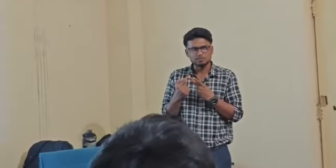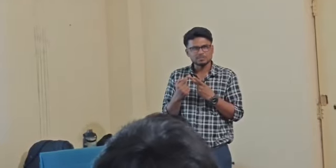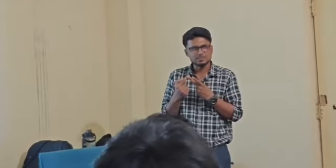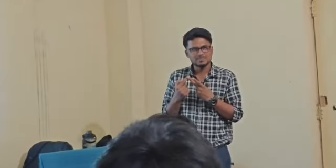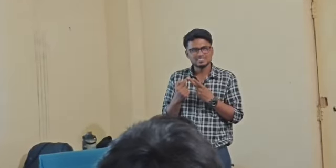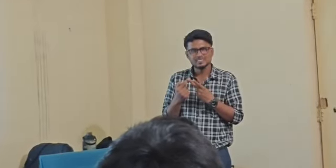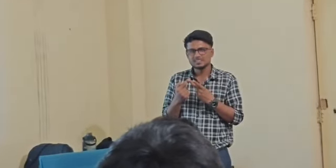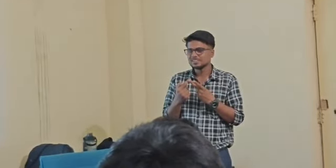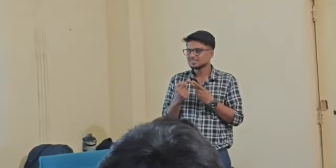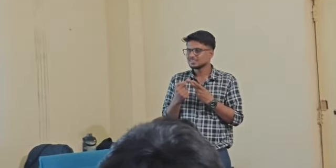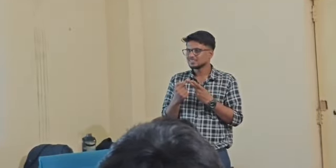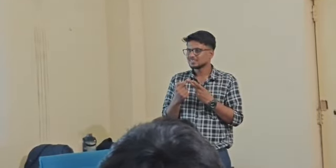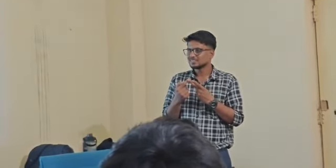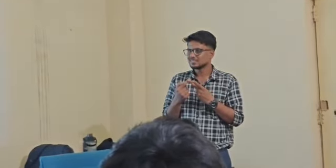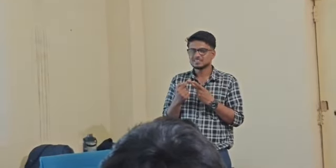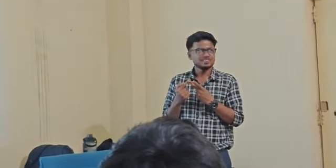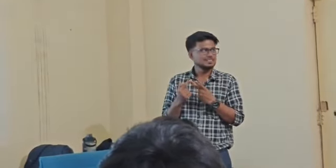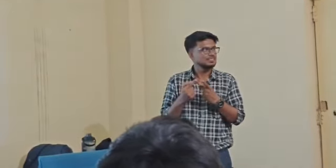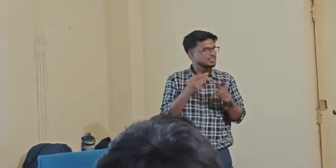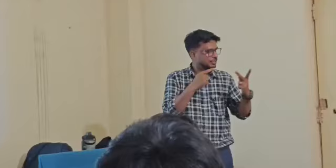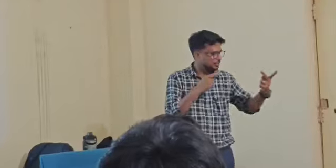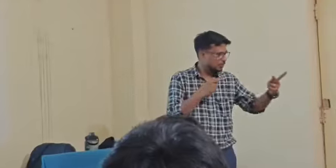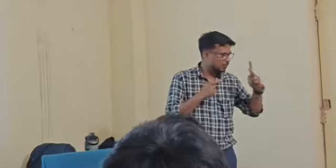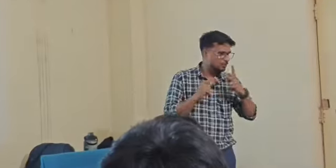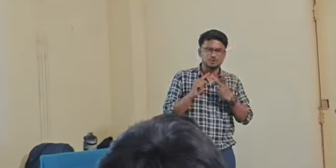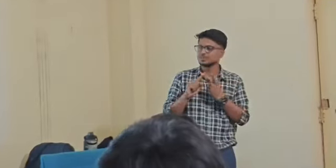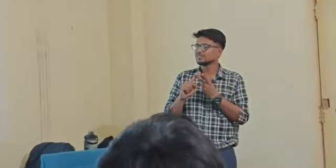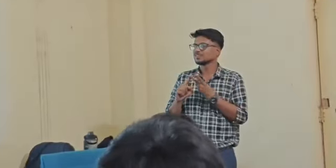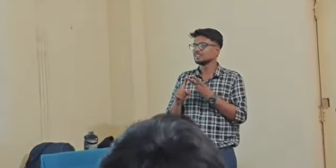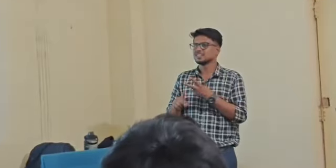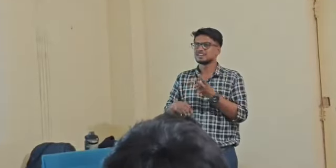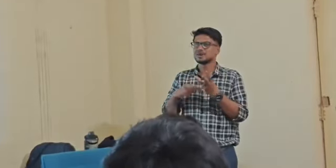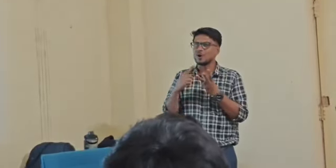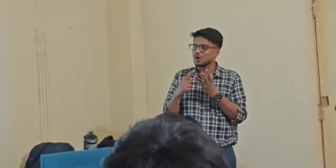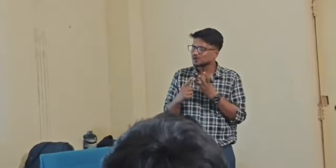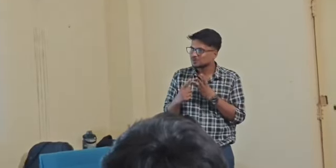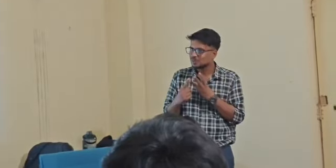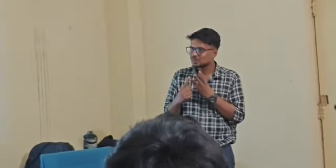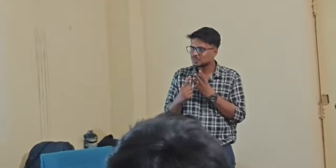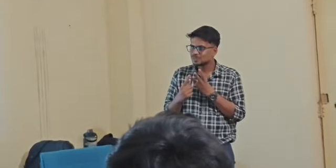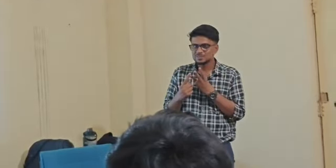बुखार। सर्दी वाला कोल्ड, भाई बुखार और